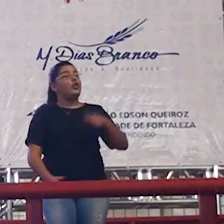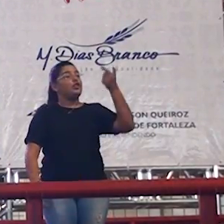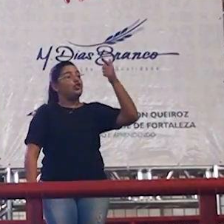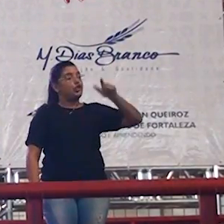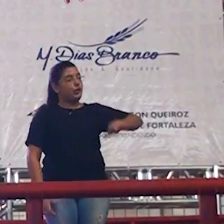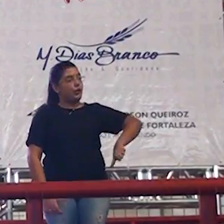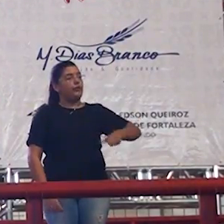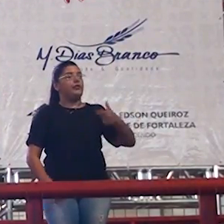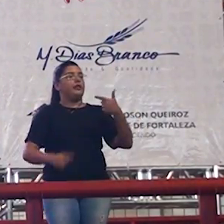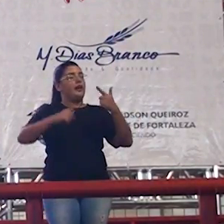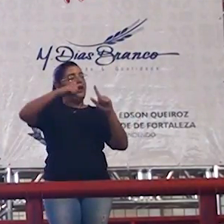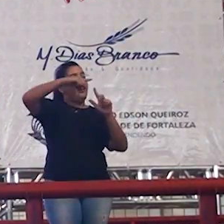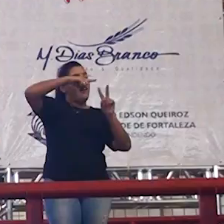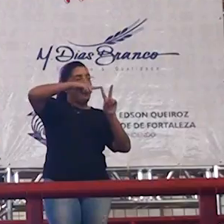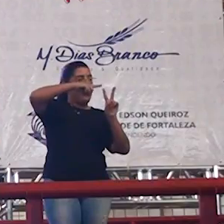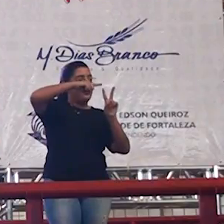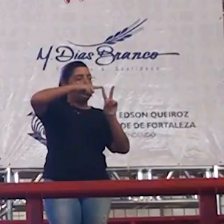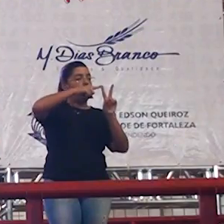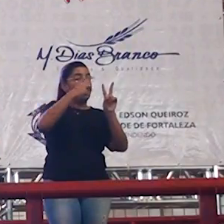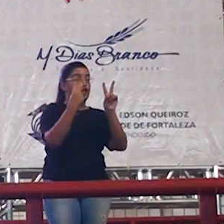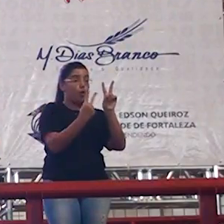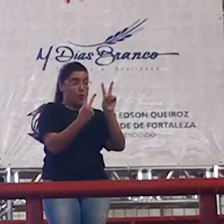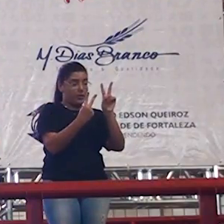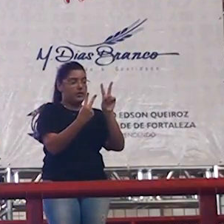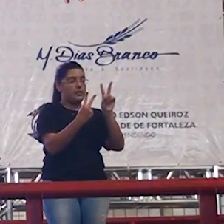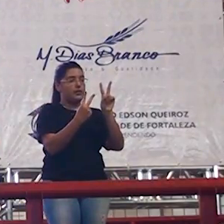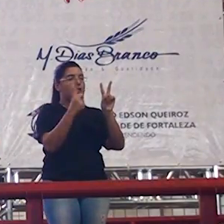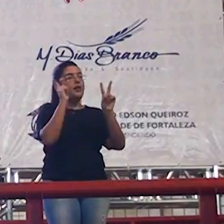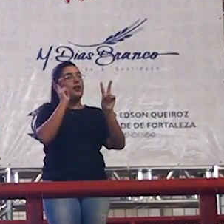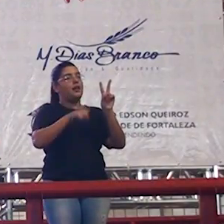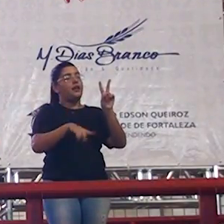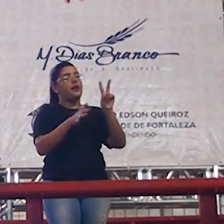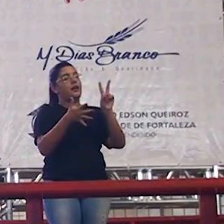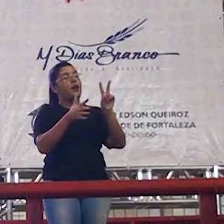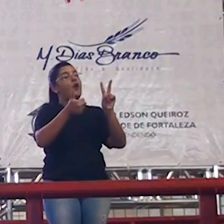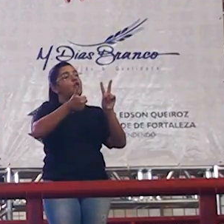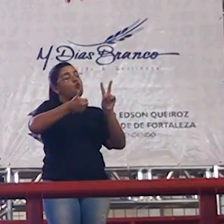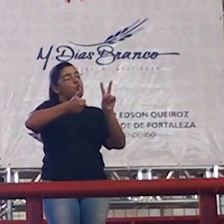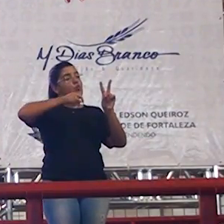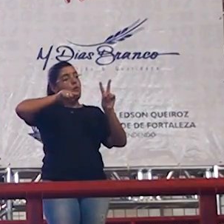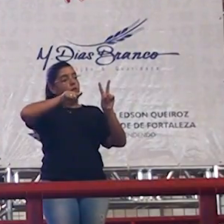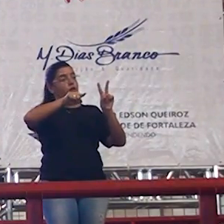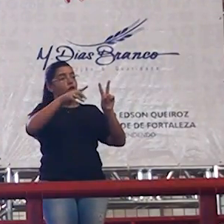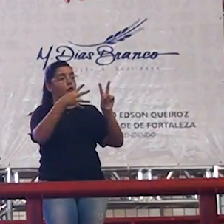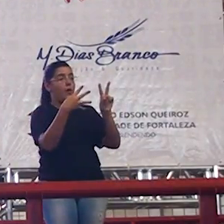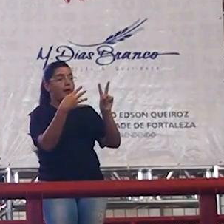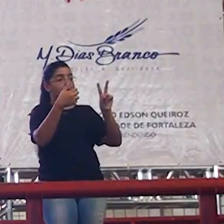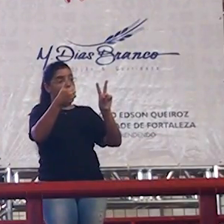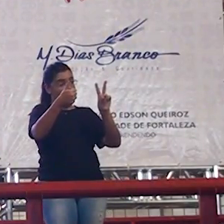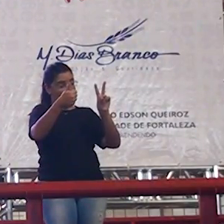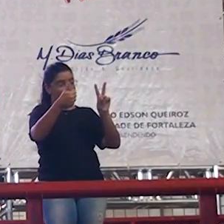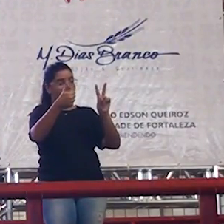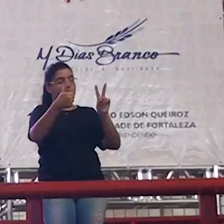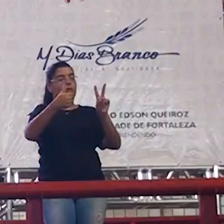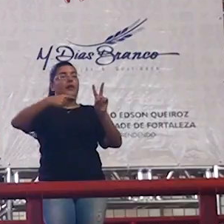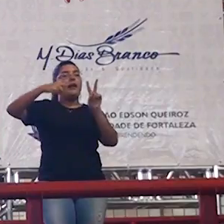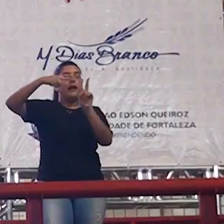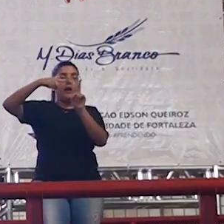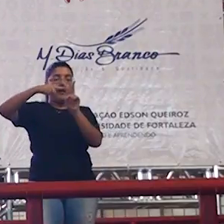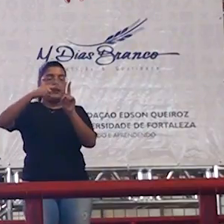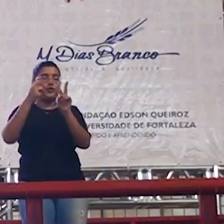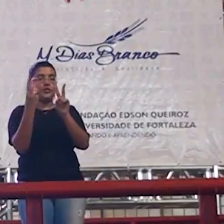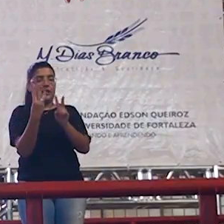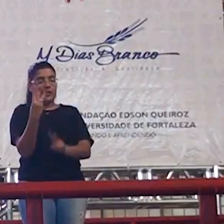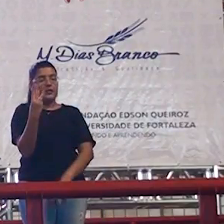Repetindo, raiz de 2, aproximadamente 1,41. Raiz